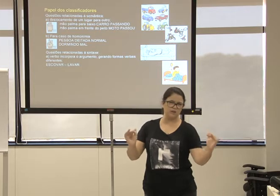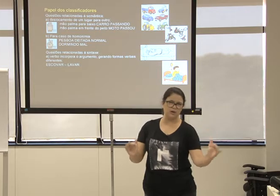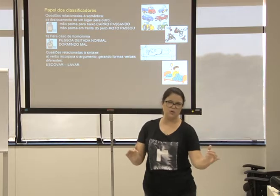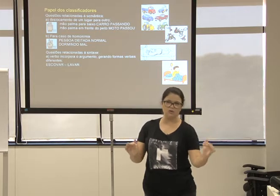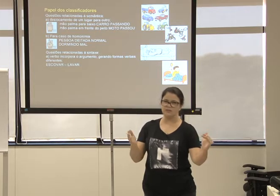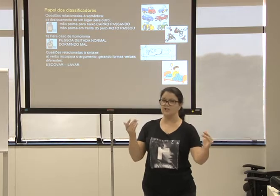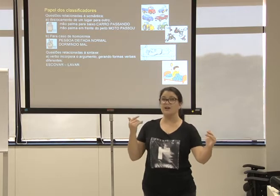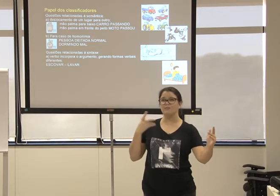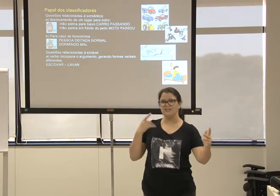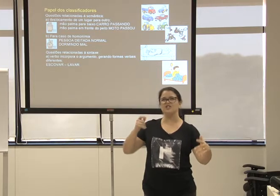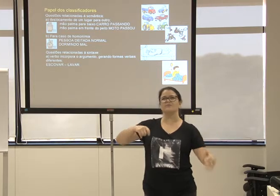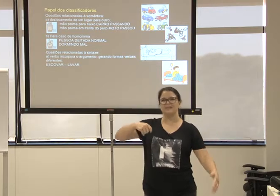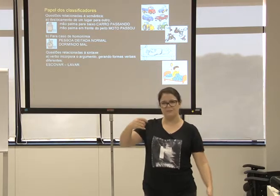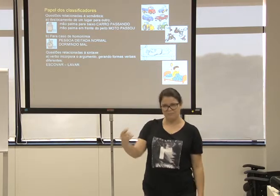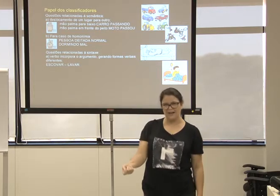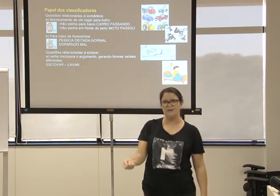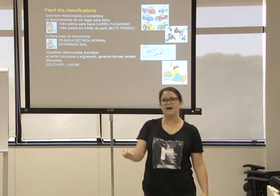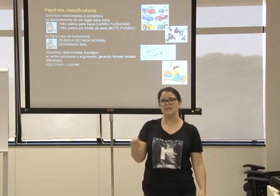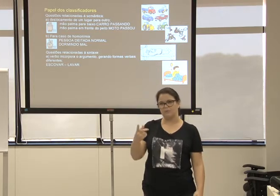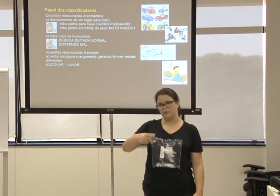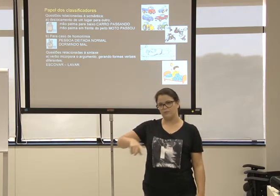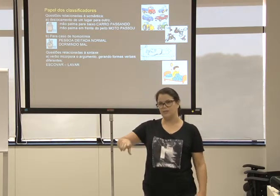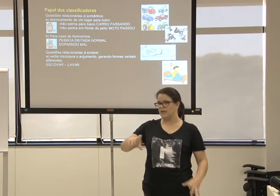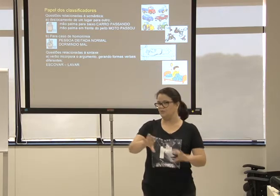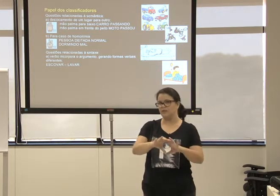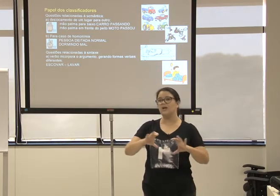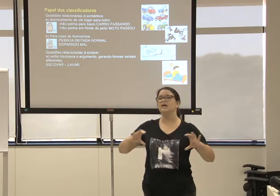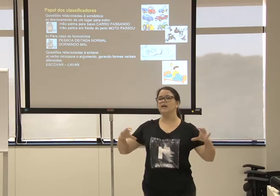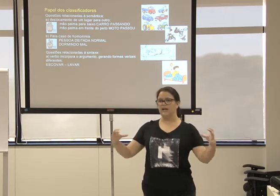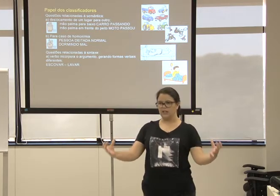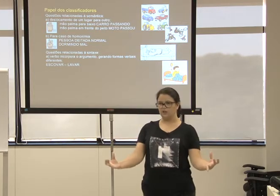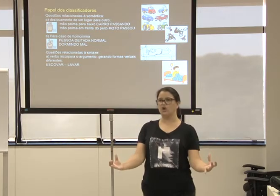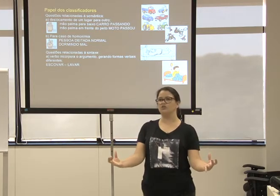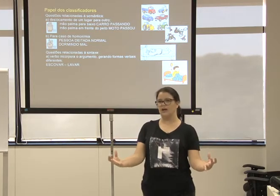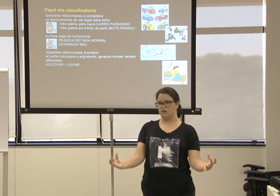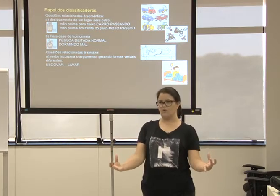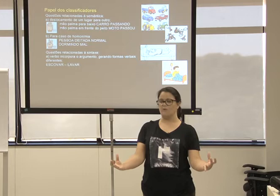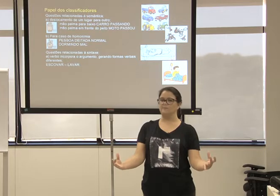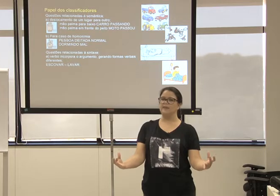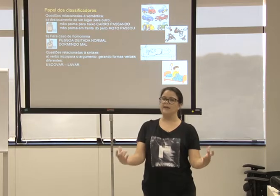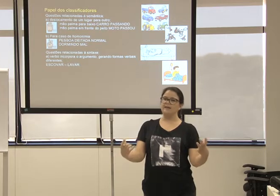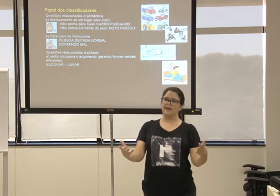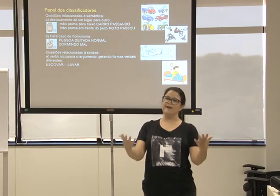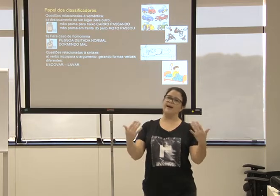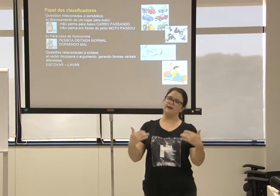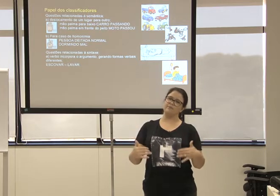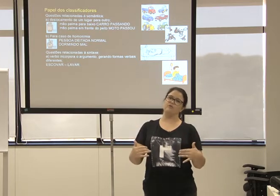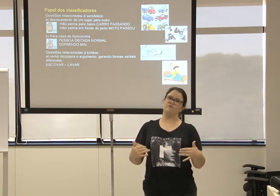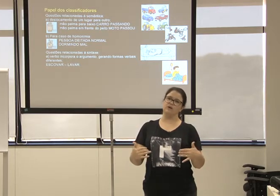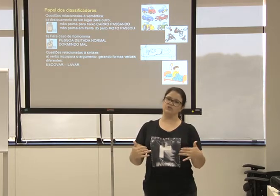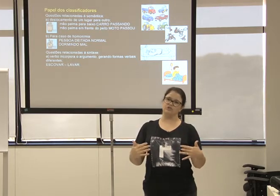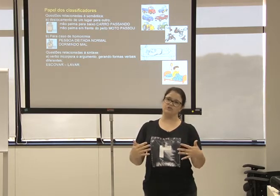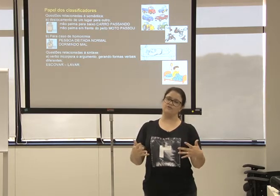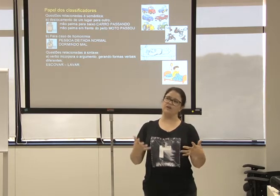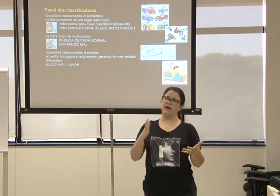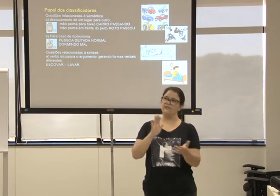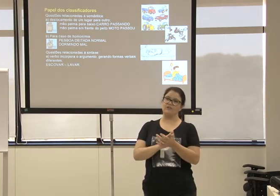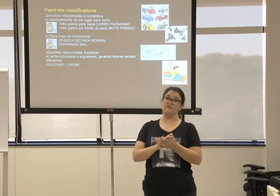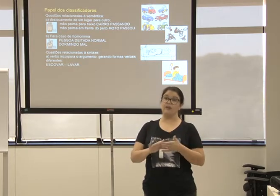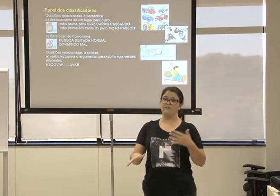cor, não sei o que. Antigamente você tinha que mandar pagar mais para poder pintar, não vinha ele todo na cor. E aí, à época, o Falco tinha... Eu falei, Falco, vou lavar o